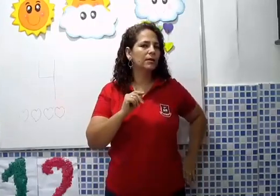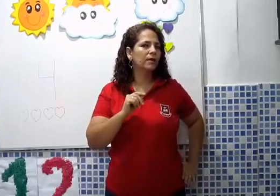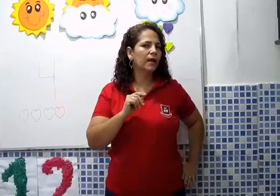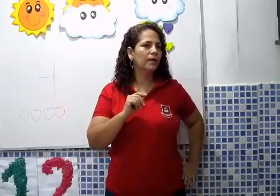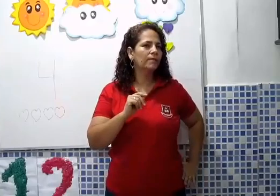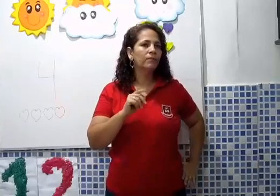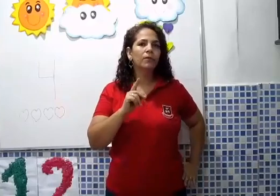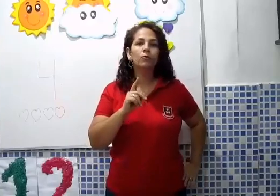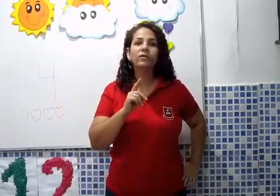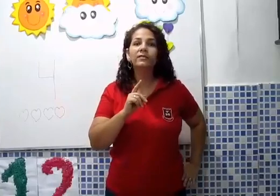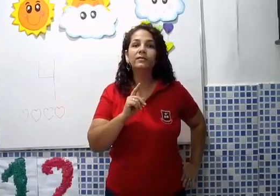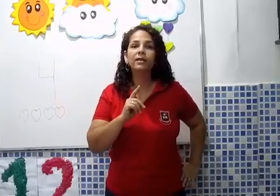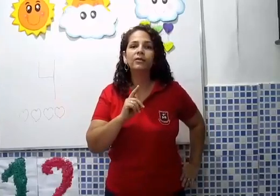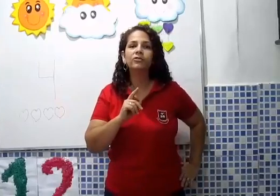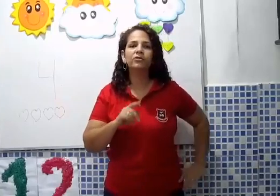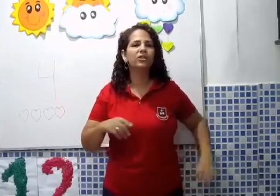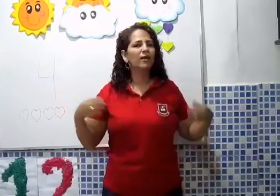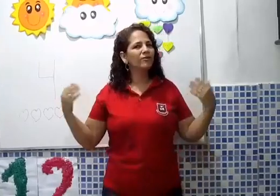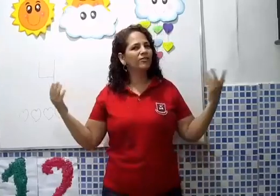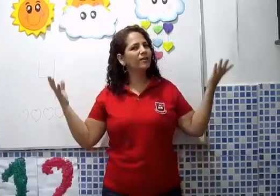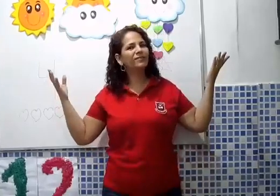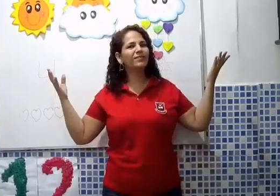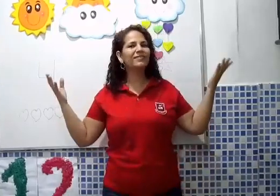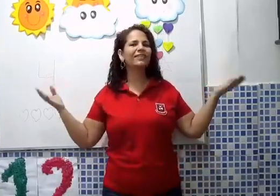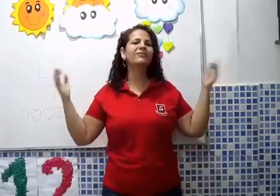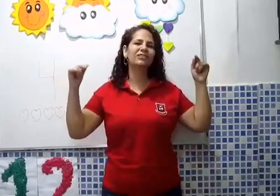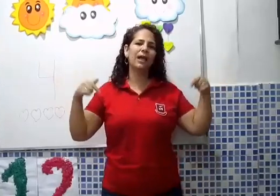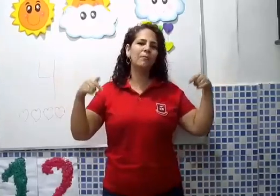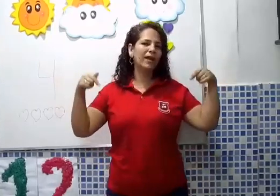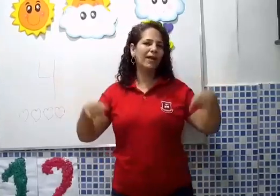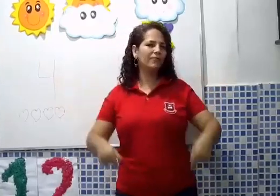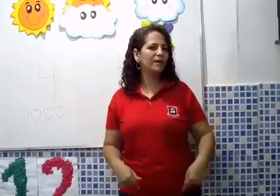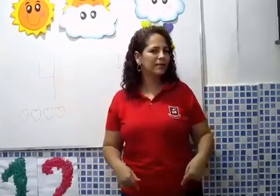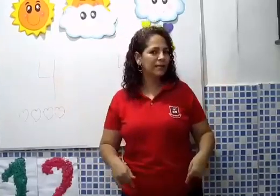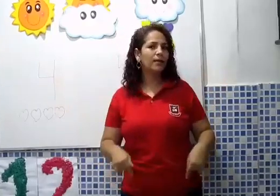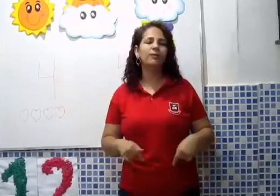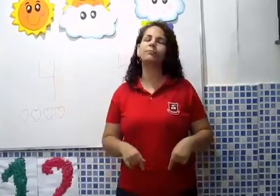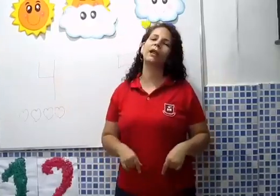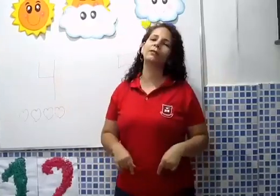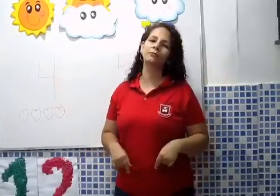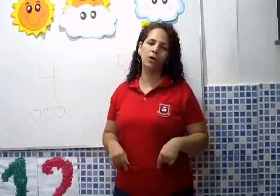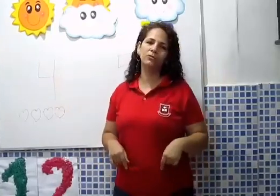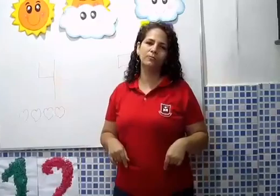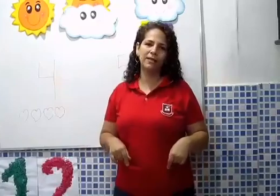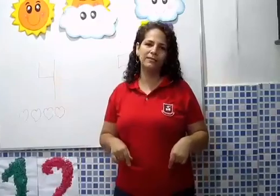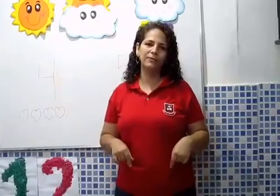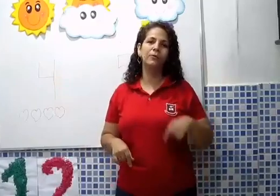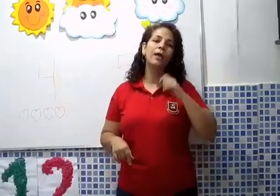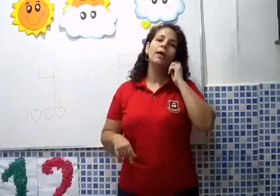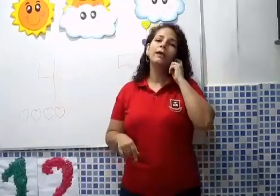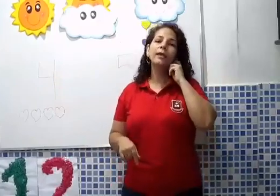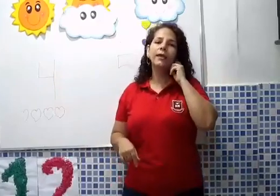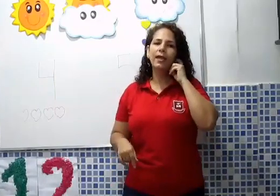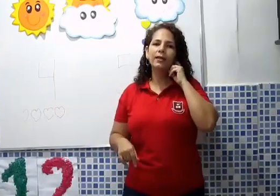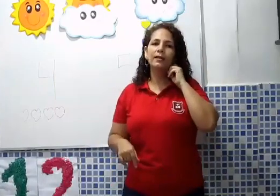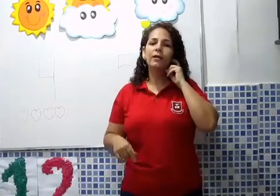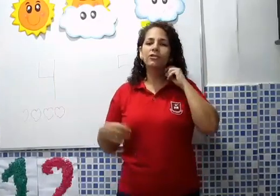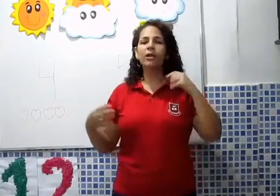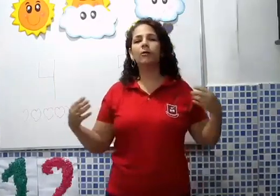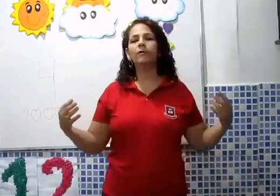quem? Os índios. Os nossos índios já moravam aqui no nosso Brasil. E ele chegou